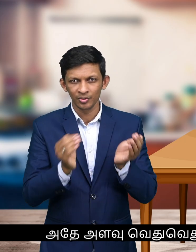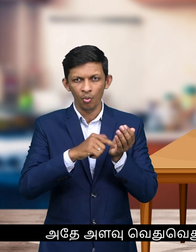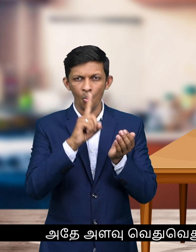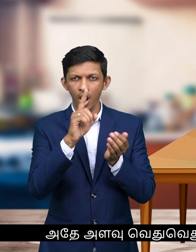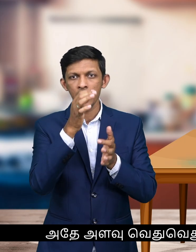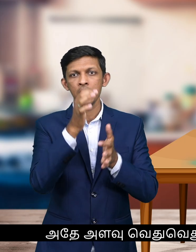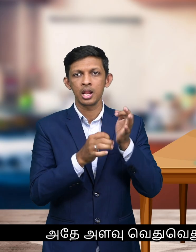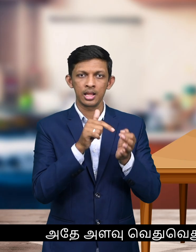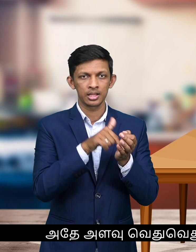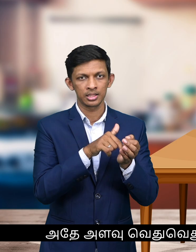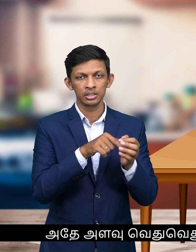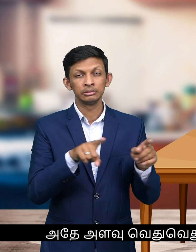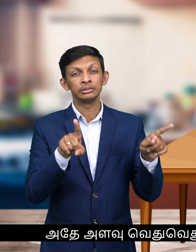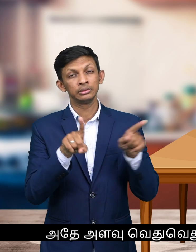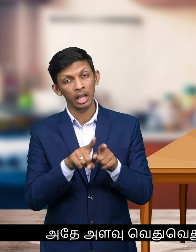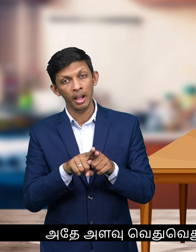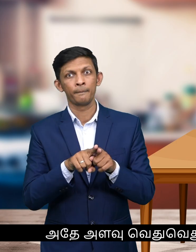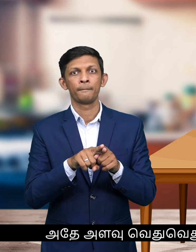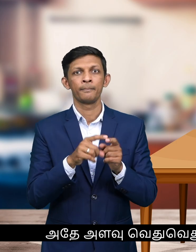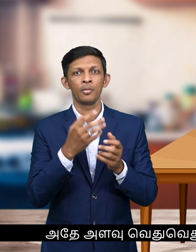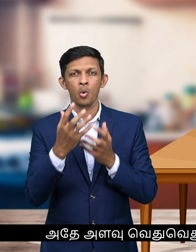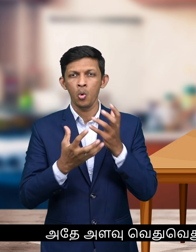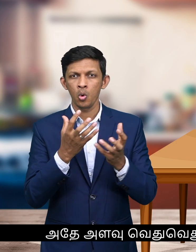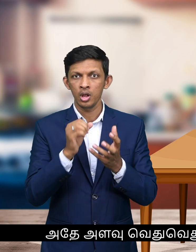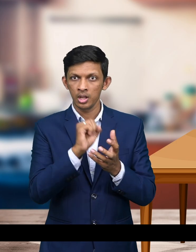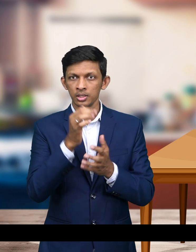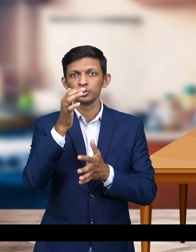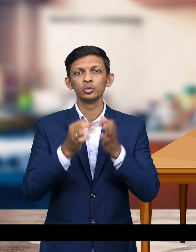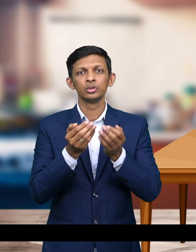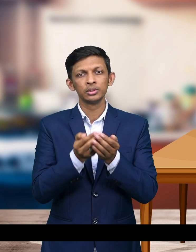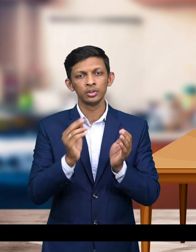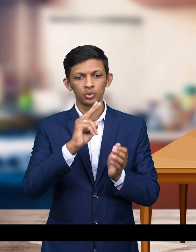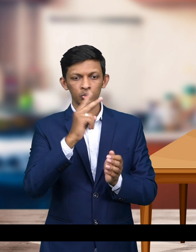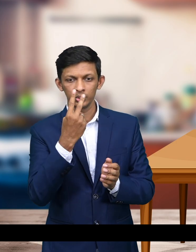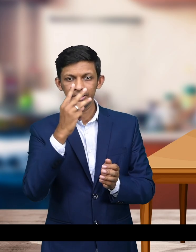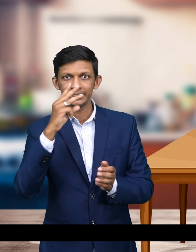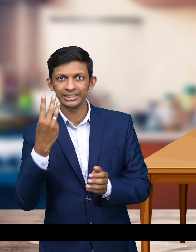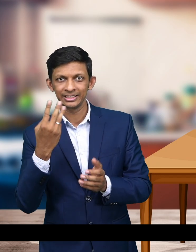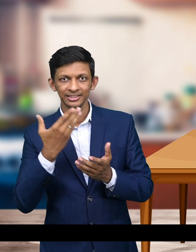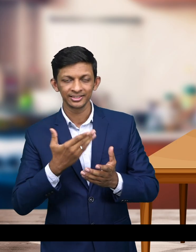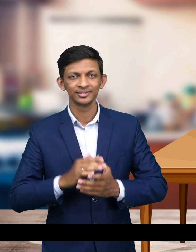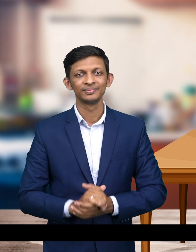அதே அளவு வெதுவெதுப்பான பாலை கிண்ணங்கள் 2 மற்றும் 3 ஊற்றவும்.